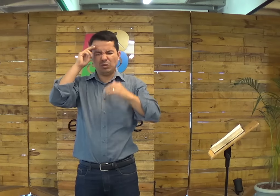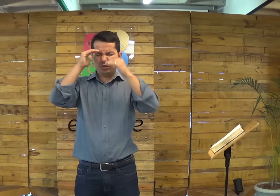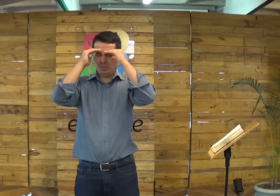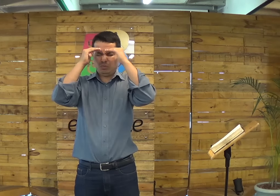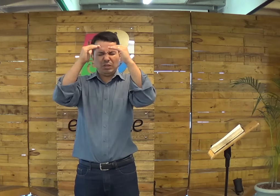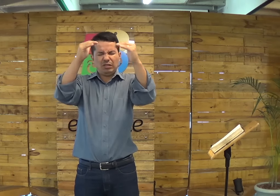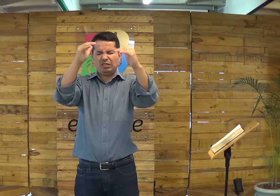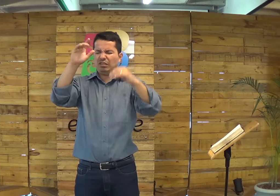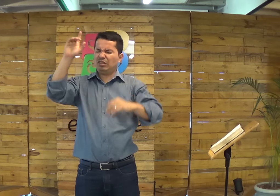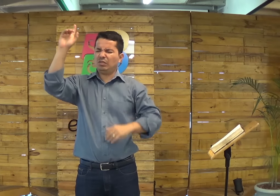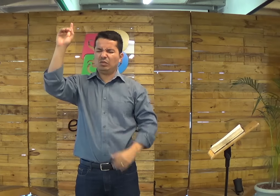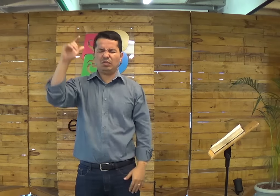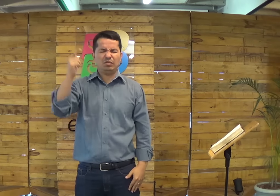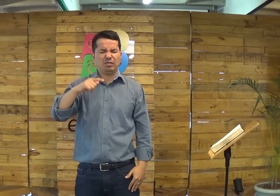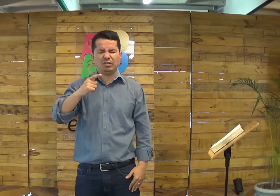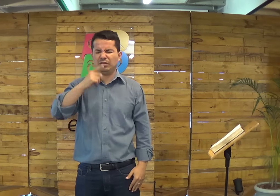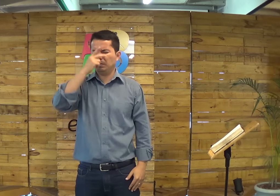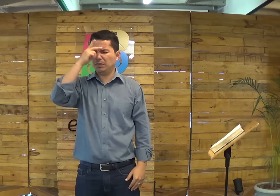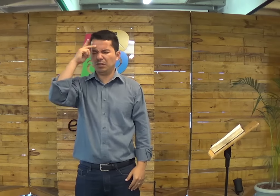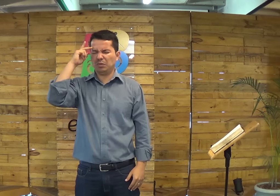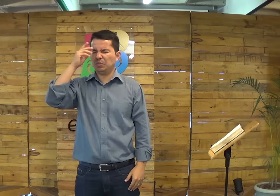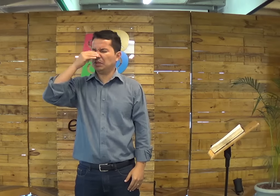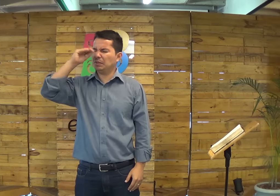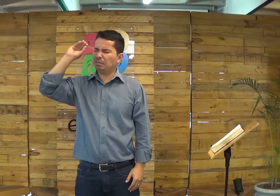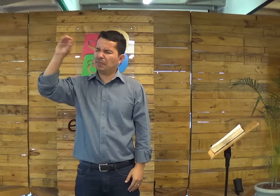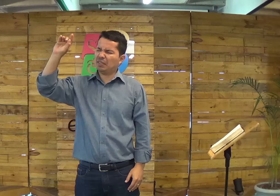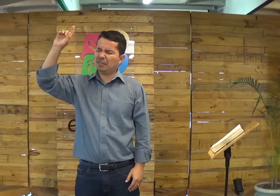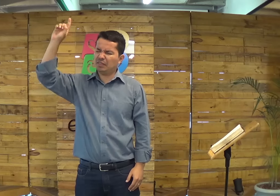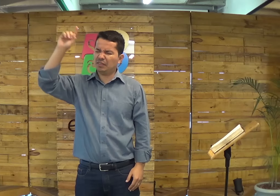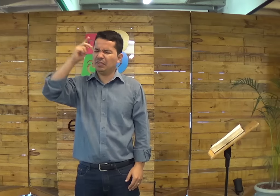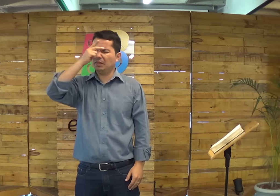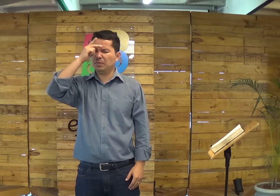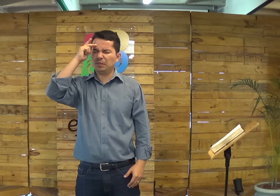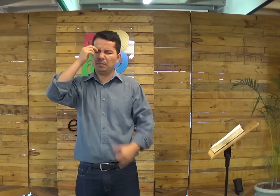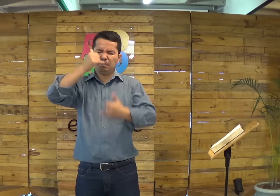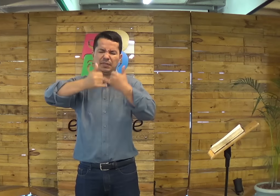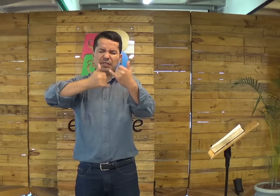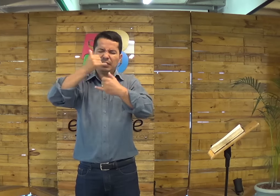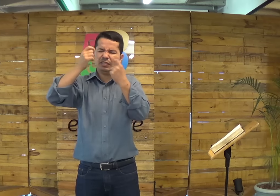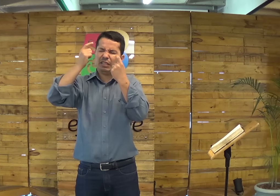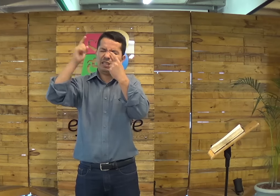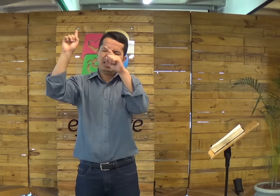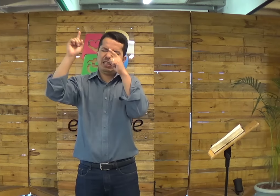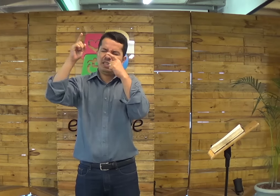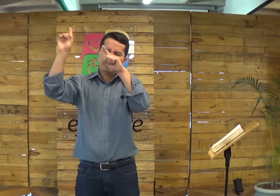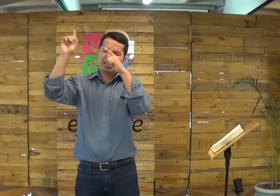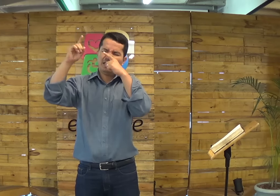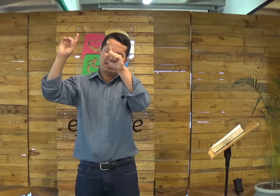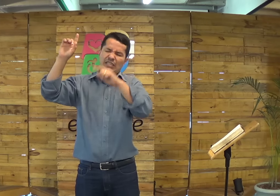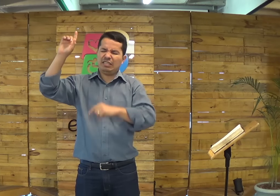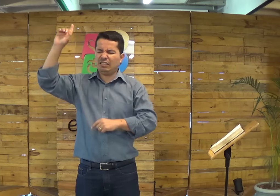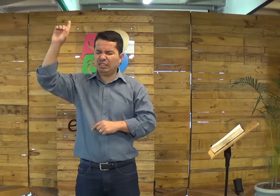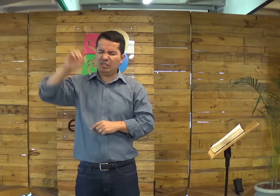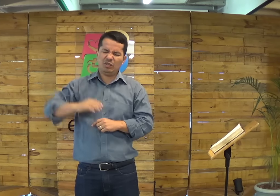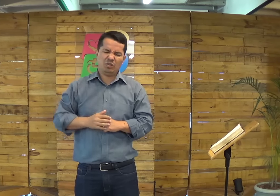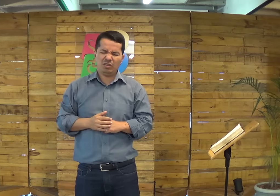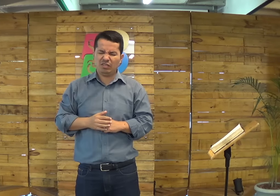né as pessoas não obedeciam a ti as pessoas te desprezavam as pessoas brincavam e c suavam